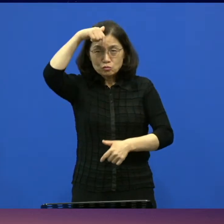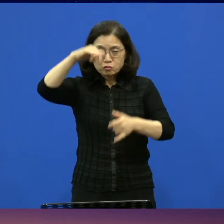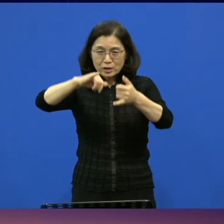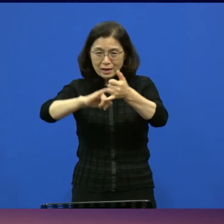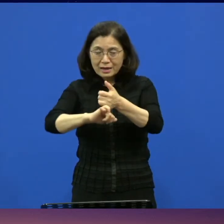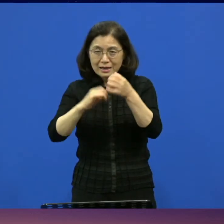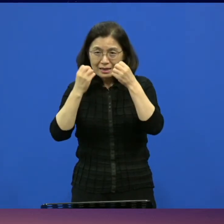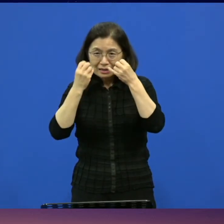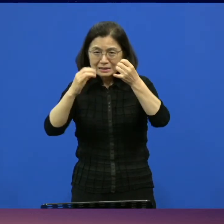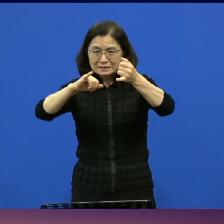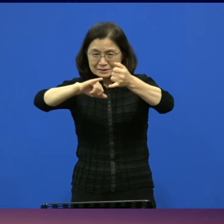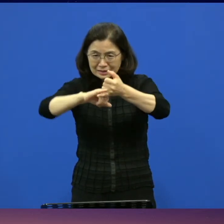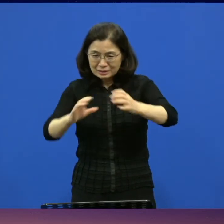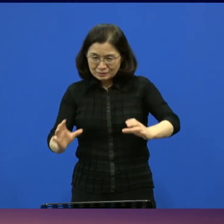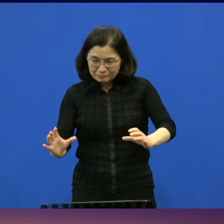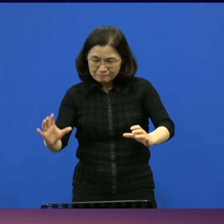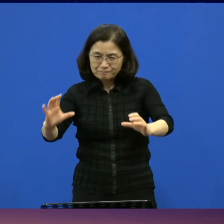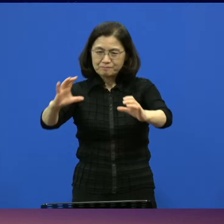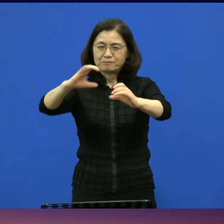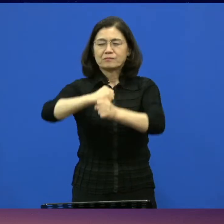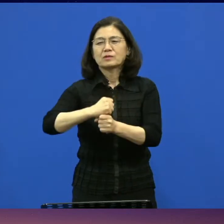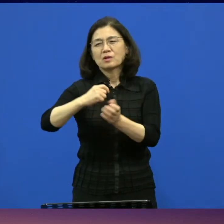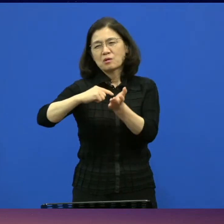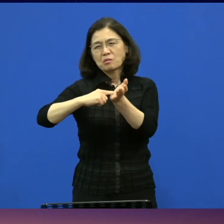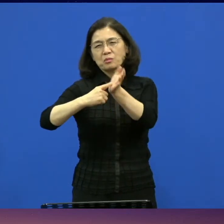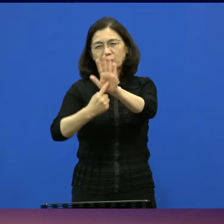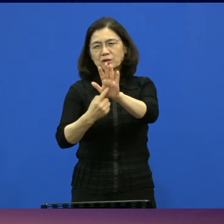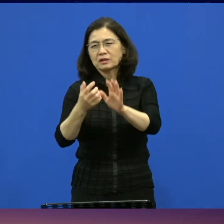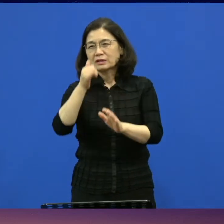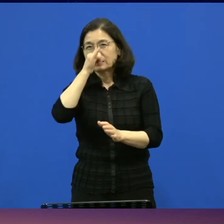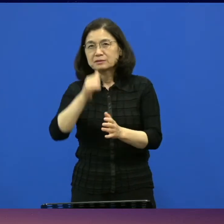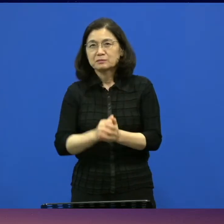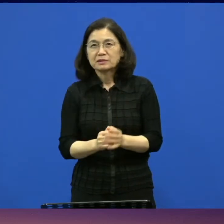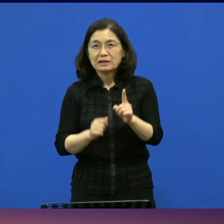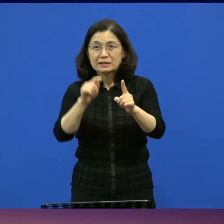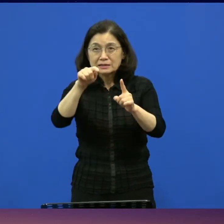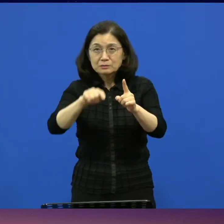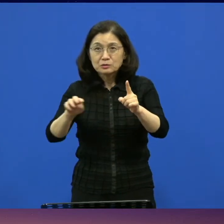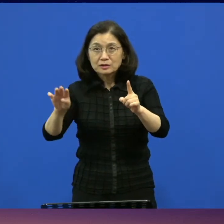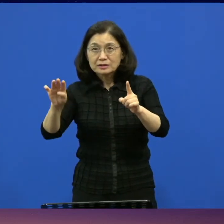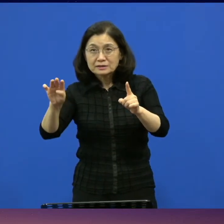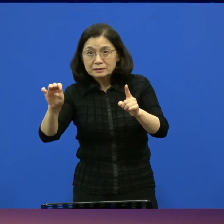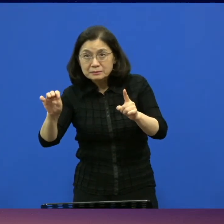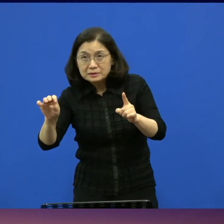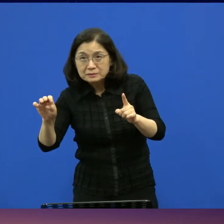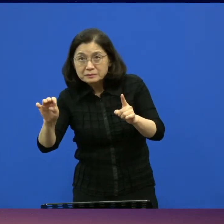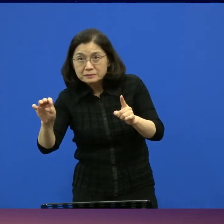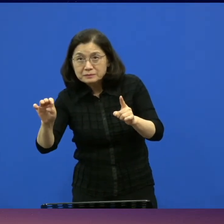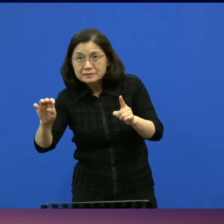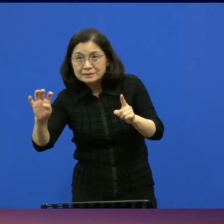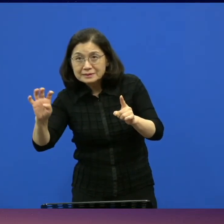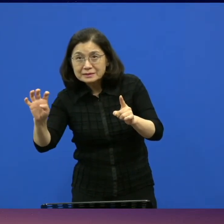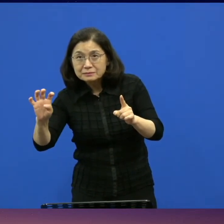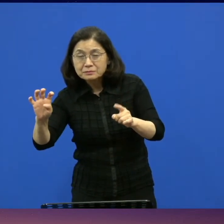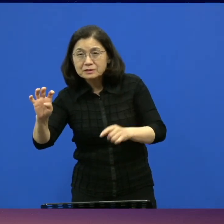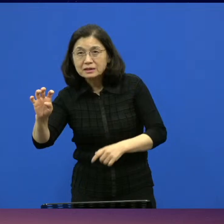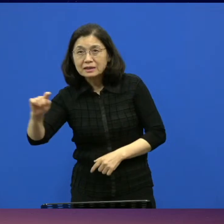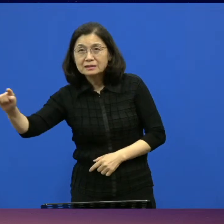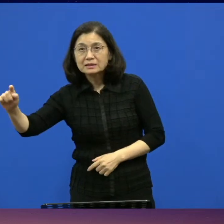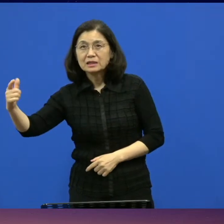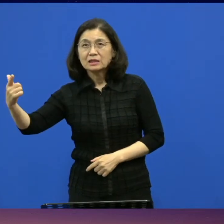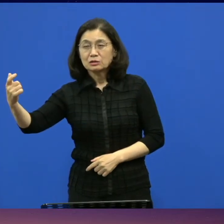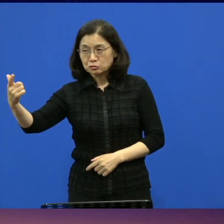이렇게 함축적으로 이렇게 표현한 것 같아요. 그래서 1장부터 39장 이게 구약이고 40장부터